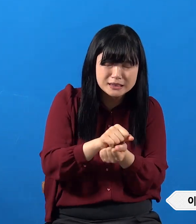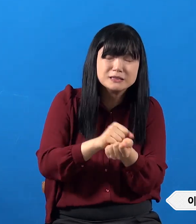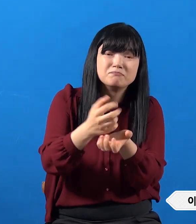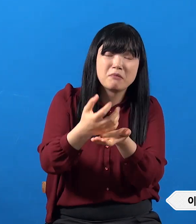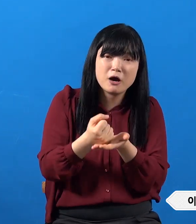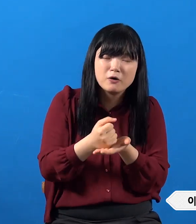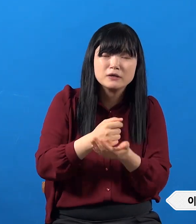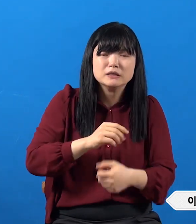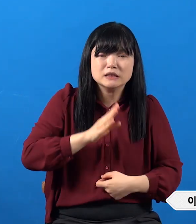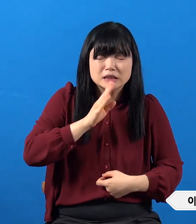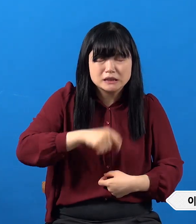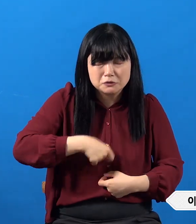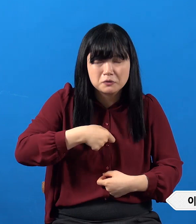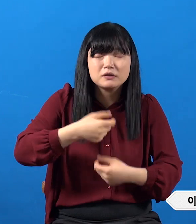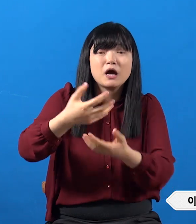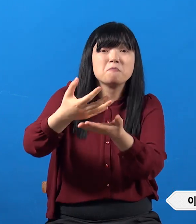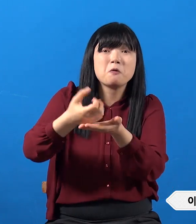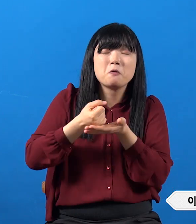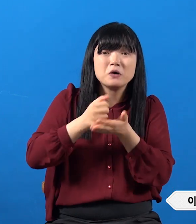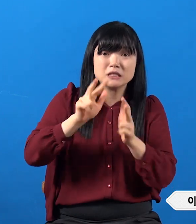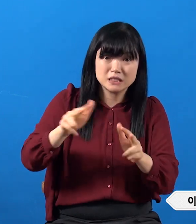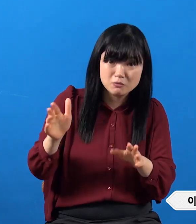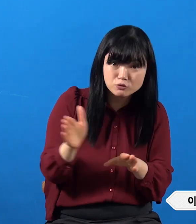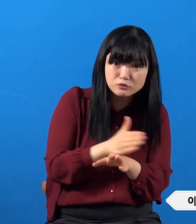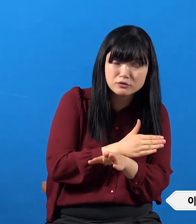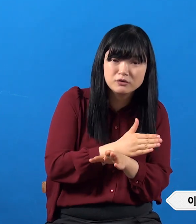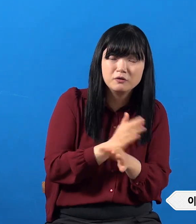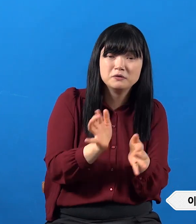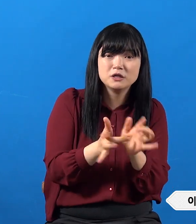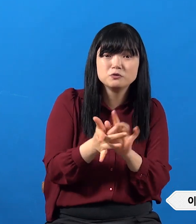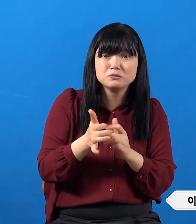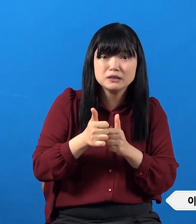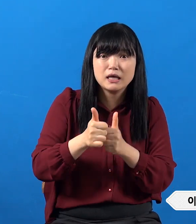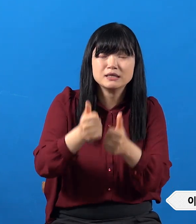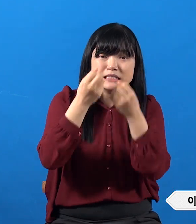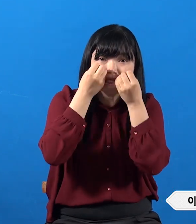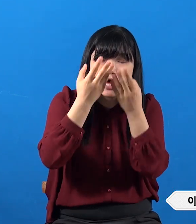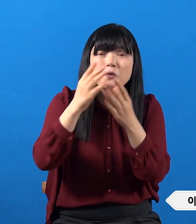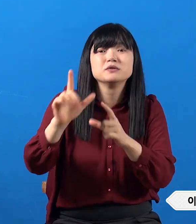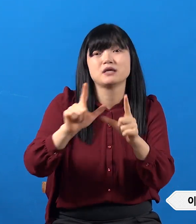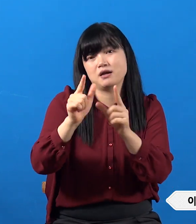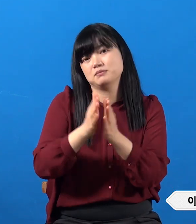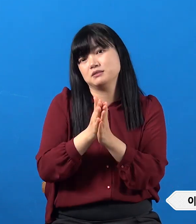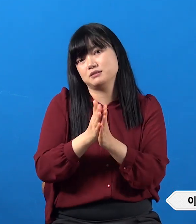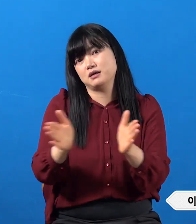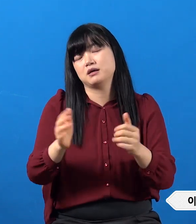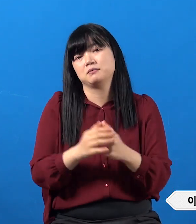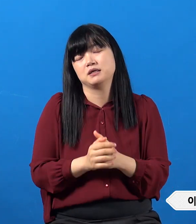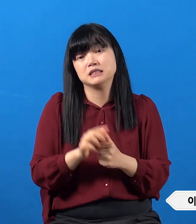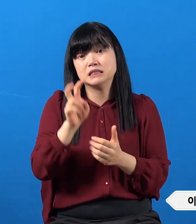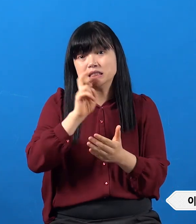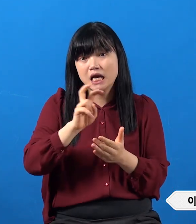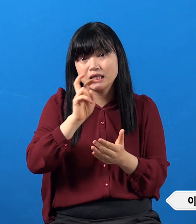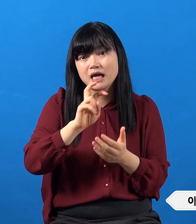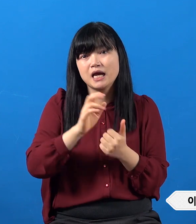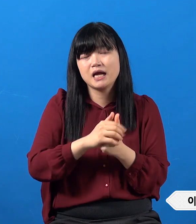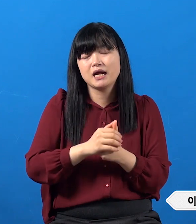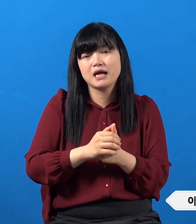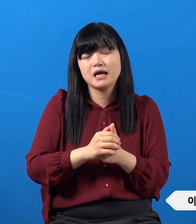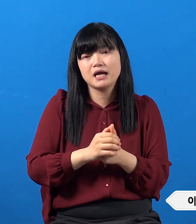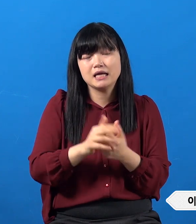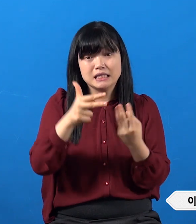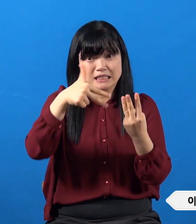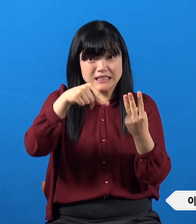받고 의롭다함을 얻고 이제부터 그분을 따라가는 새로운 삶을 살아야 한다는 것이에요. 그래서 이 찬송가의